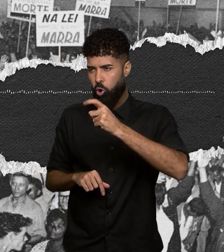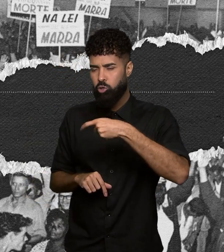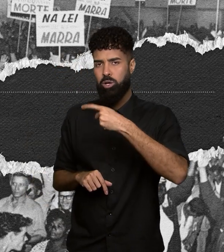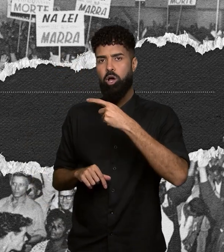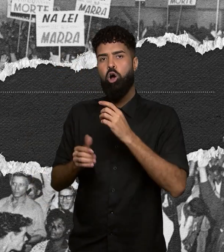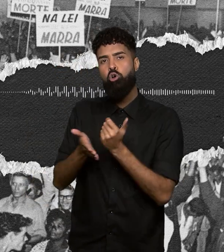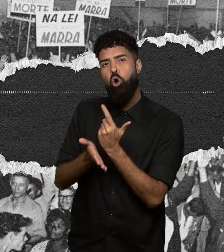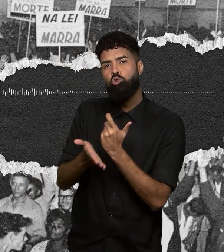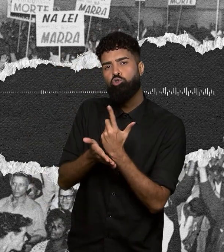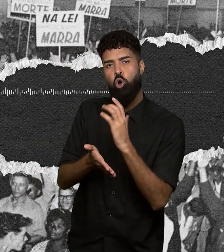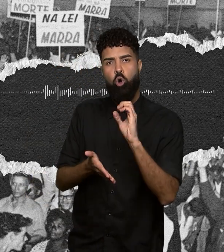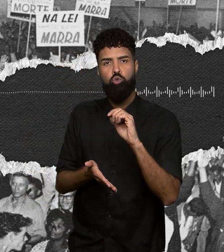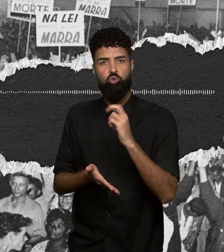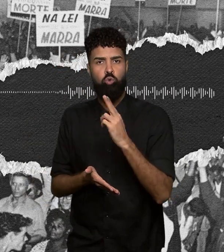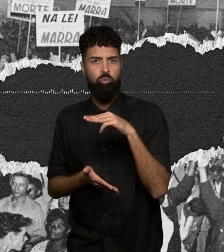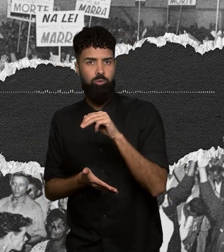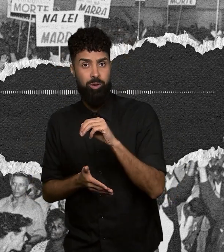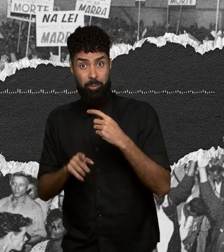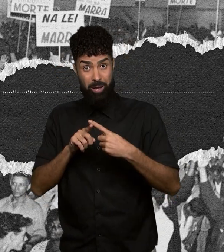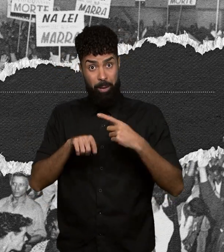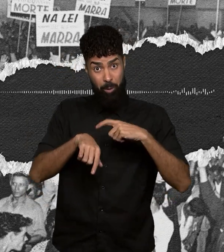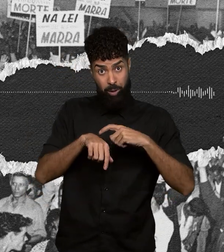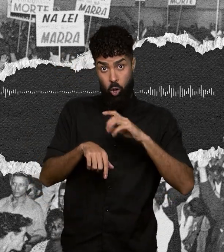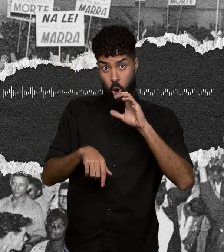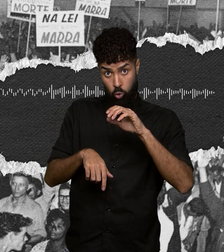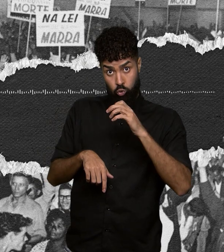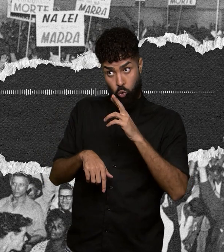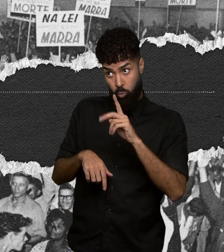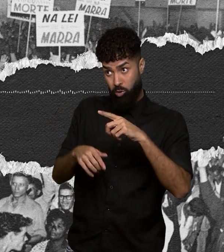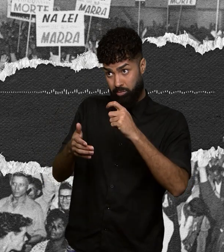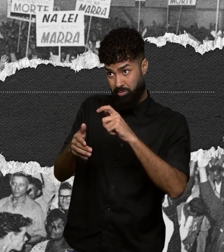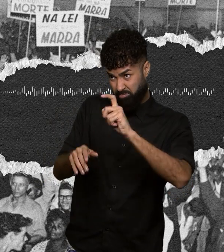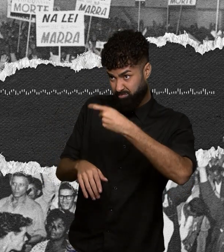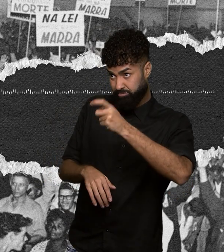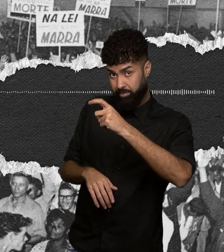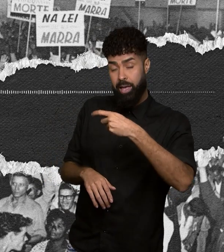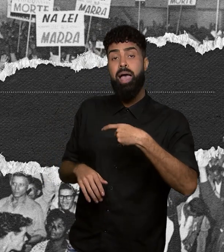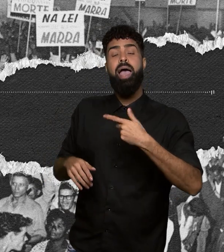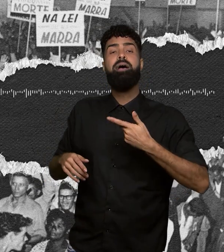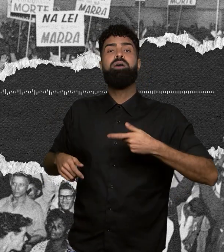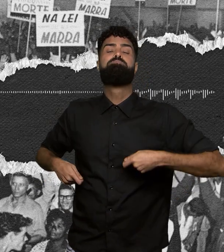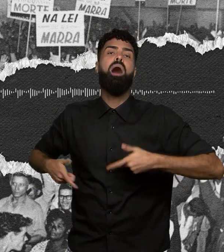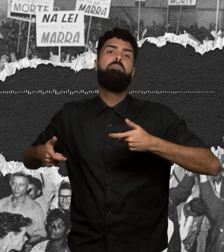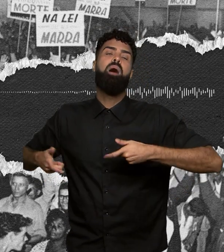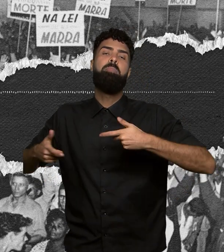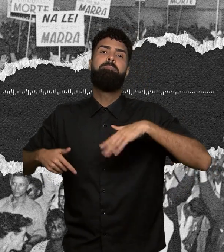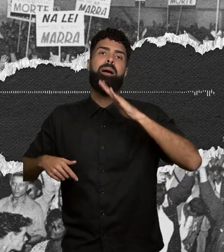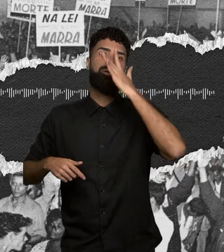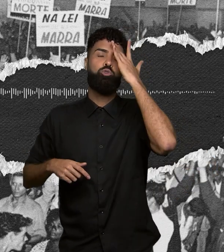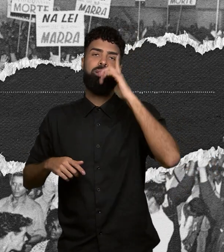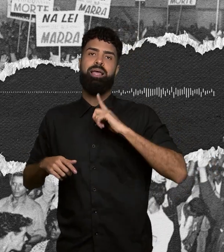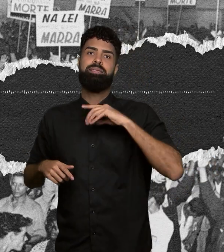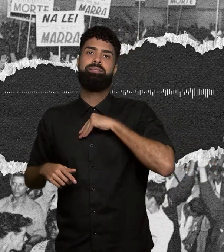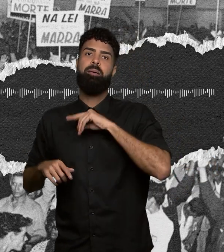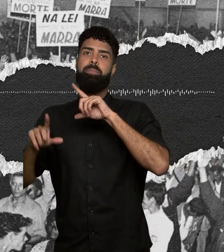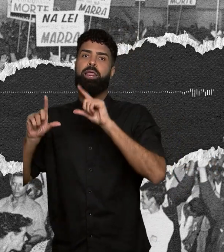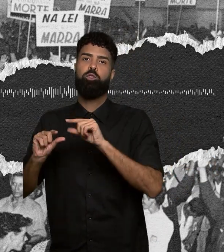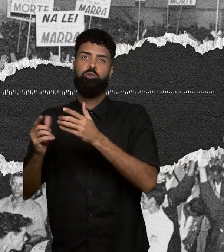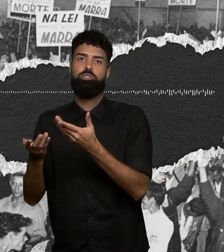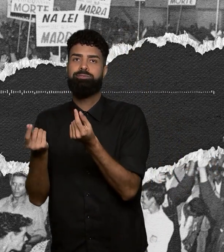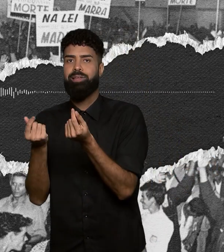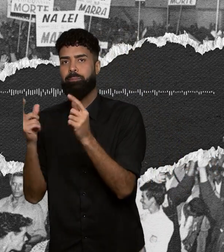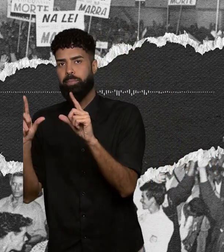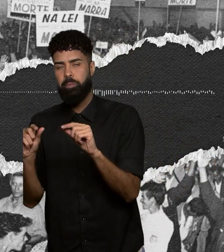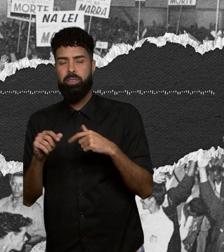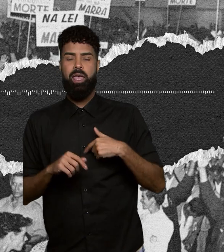o consumo isso porque ao taxar o consumo se cobra mais de quem tem menos a mensagem presidencial que foi enviada